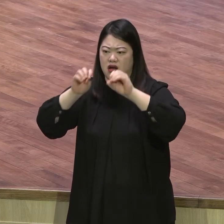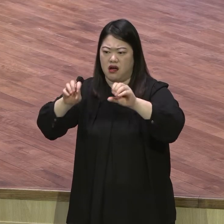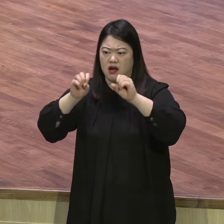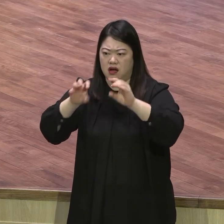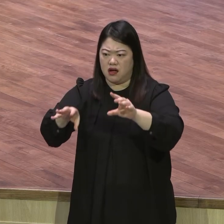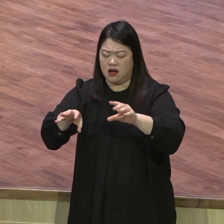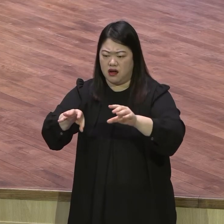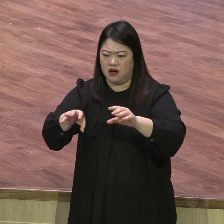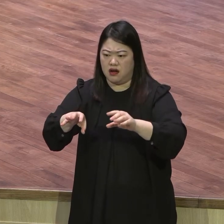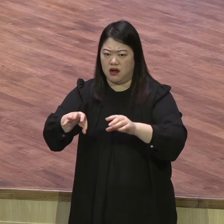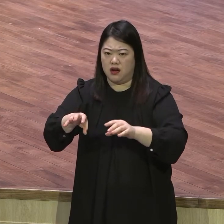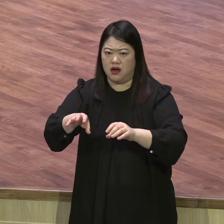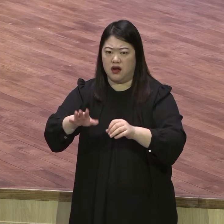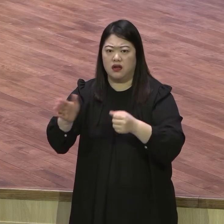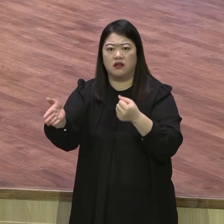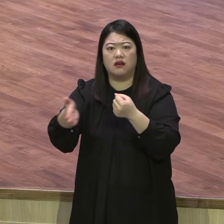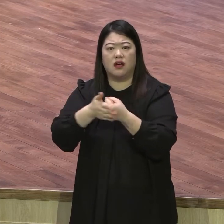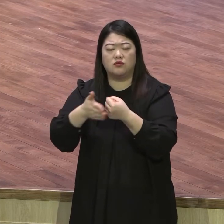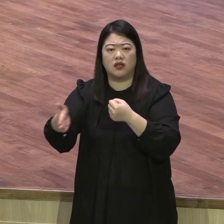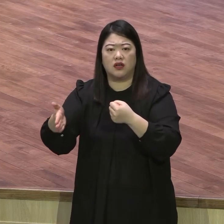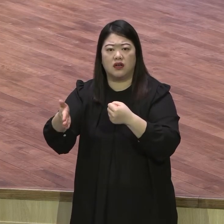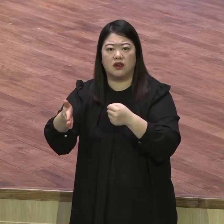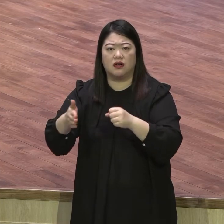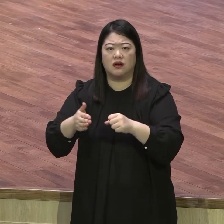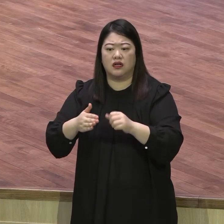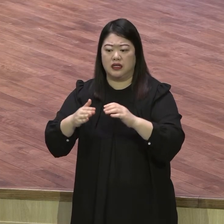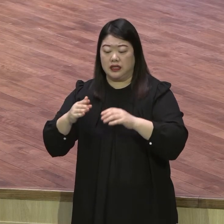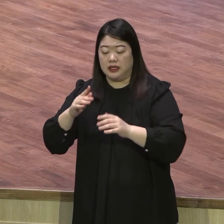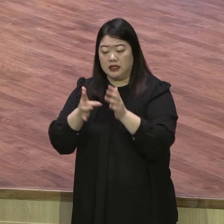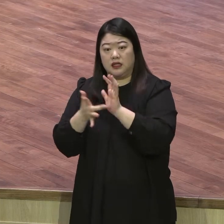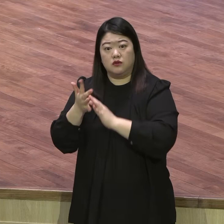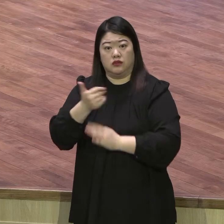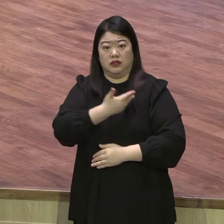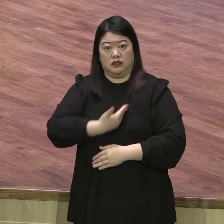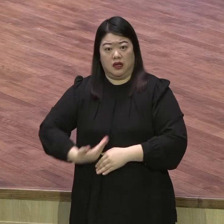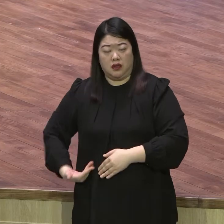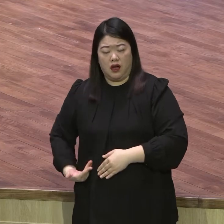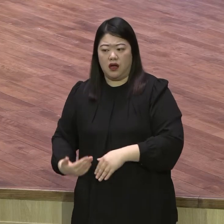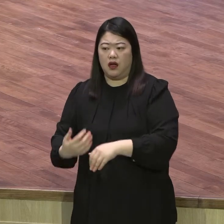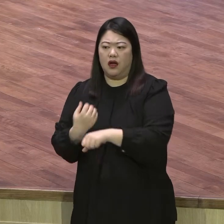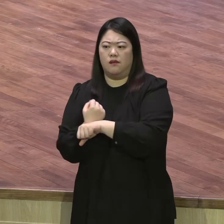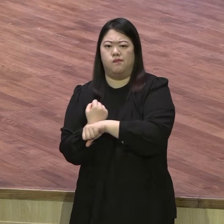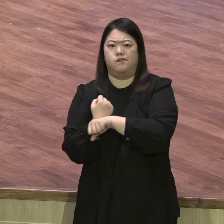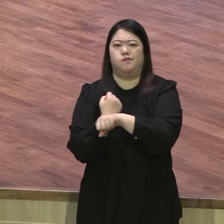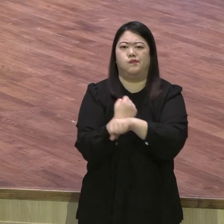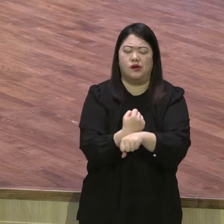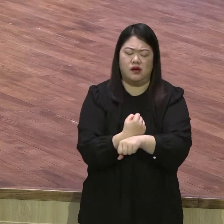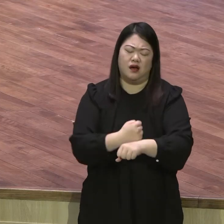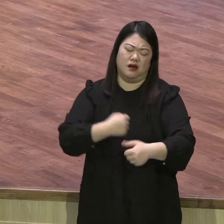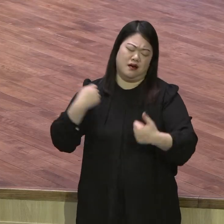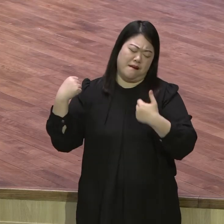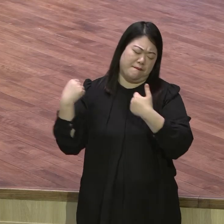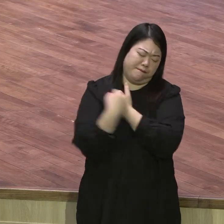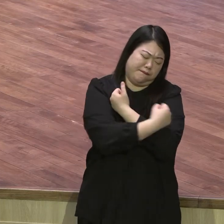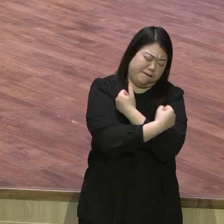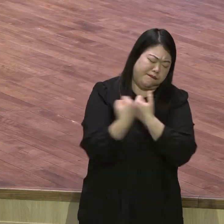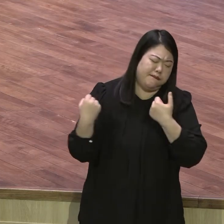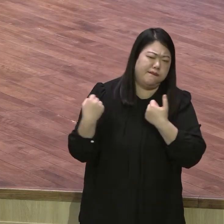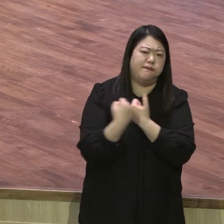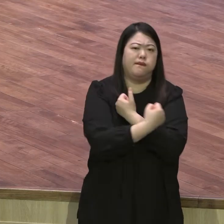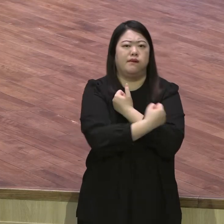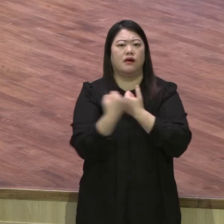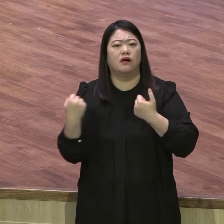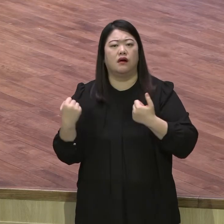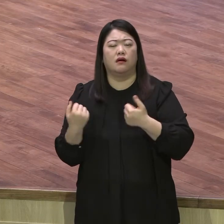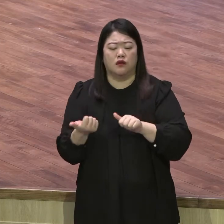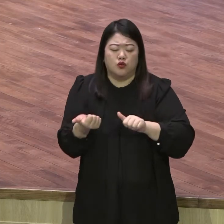하나 공에 끌려가요. 사도들이 당해가지고 채찍질 당하고 그냥 안 죽을